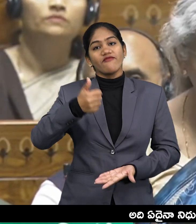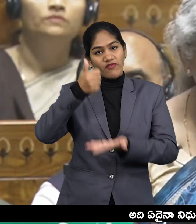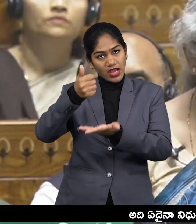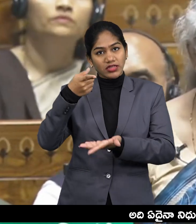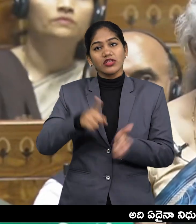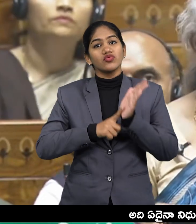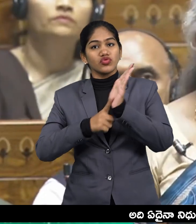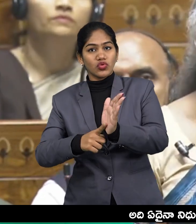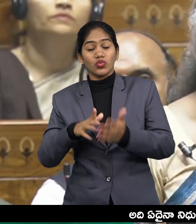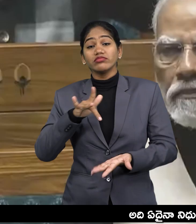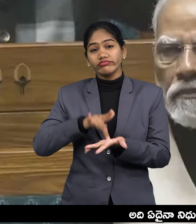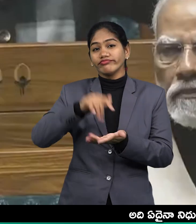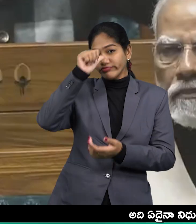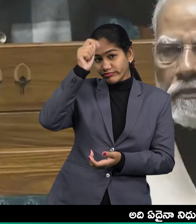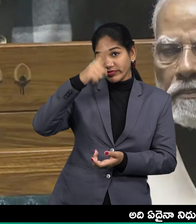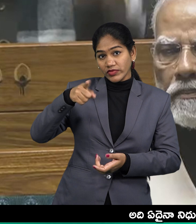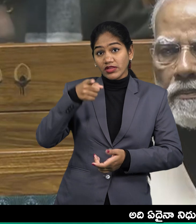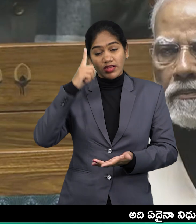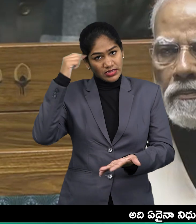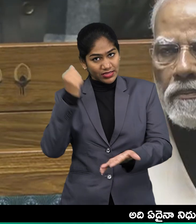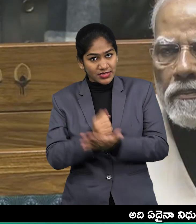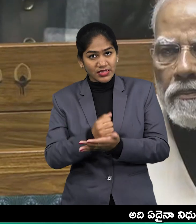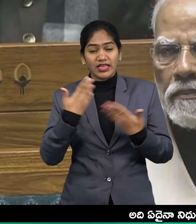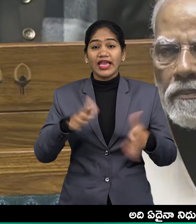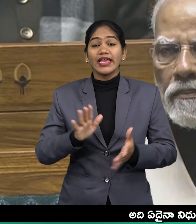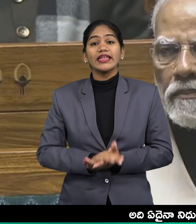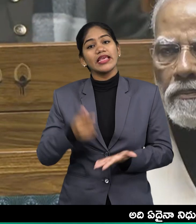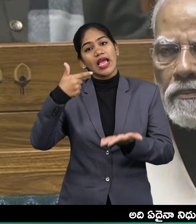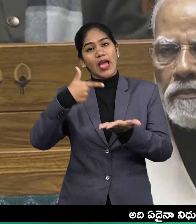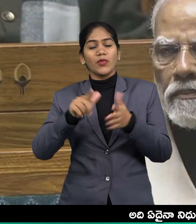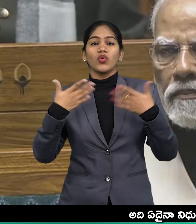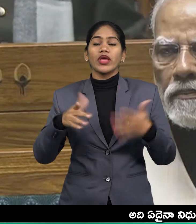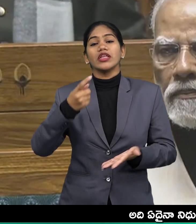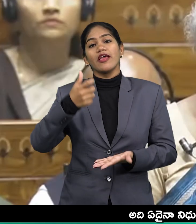అది ఏదైనా నిధుల కోసం ఆమోదాన్ని మంజూరు చేస్తుంది.